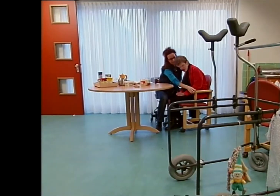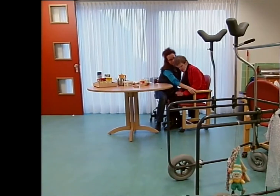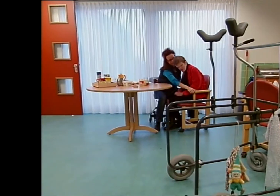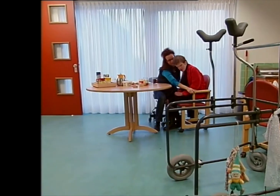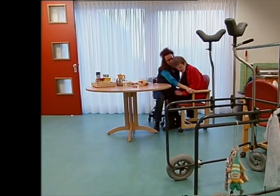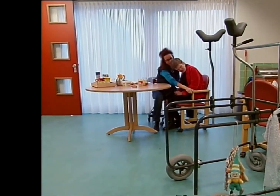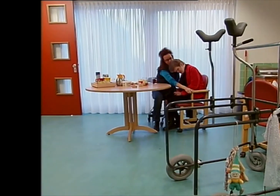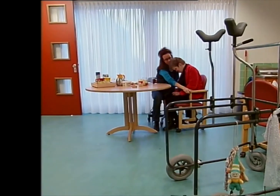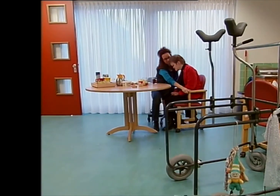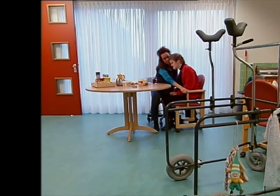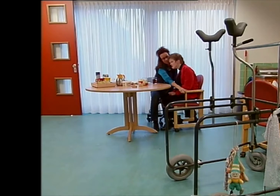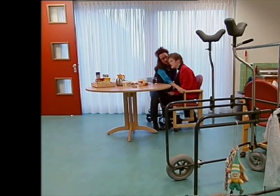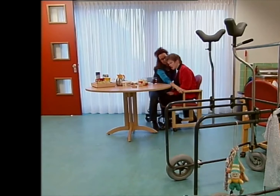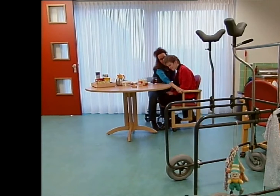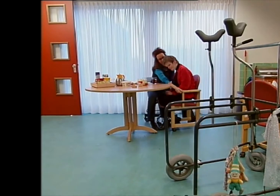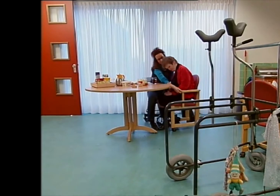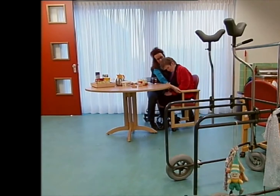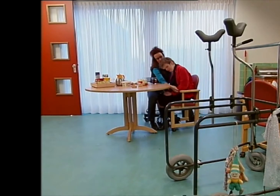ook emotioneel geladen aanrakingen.